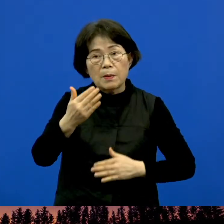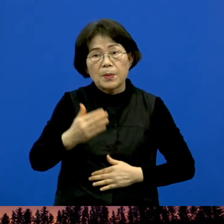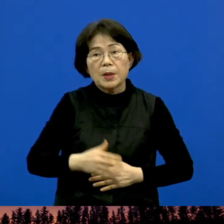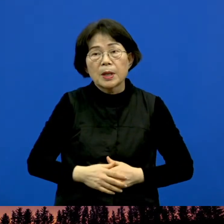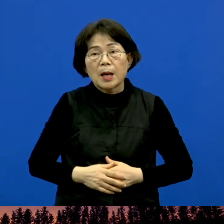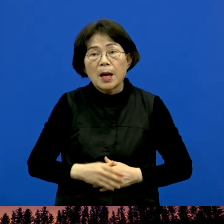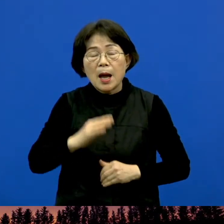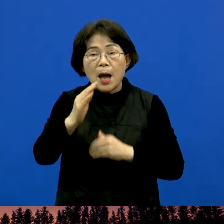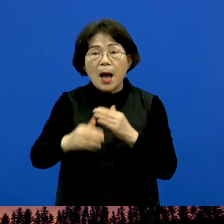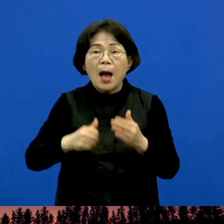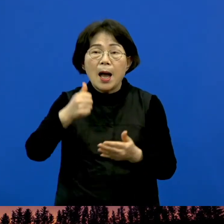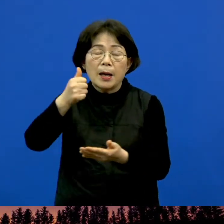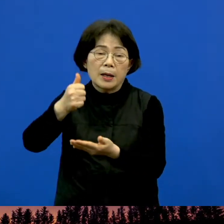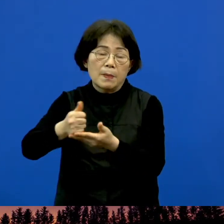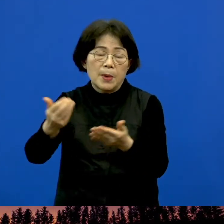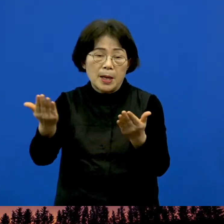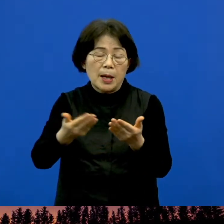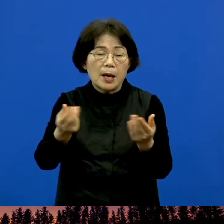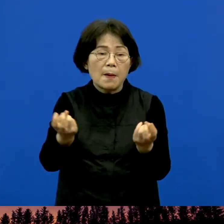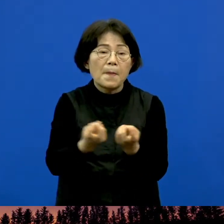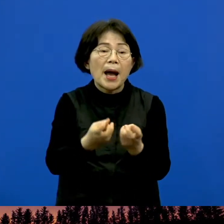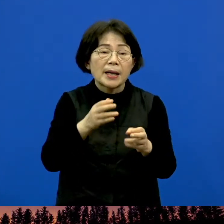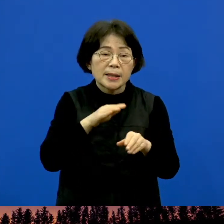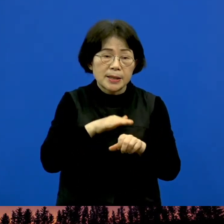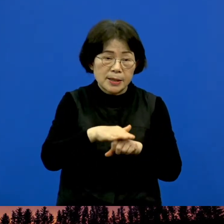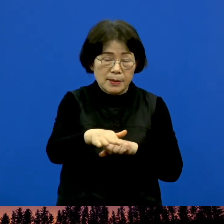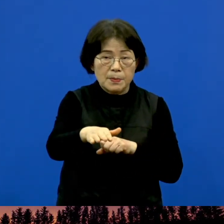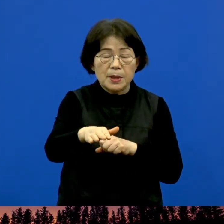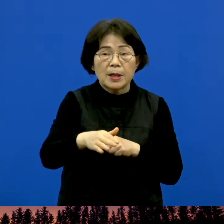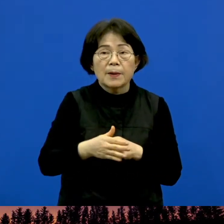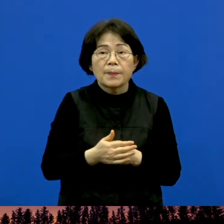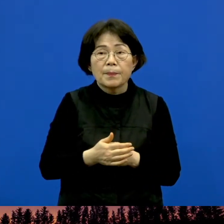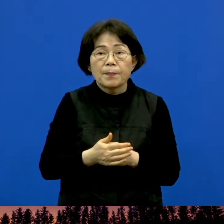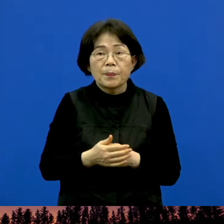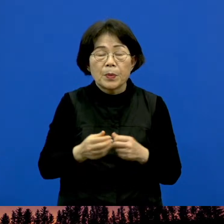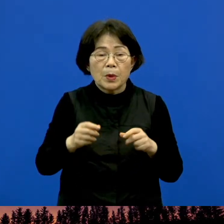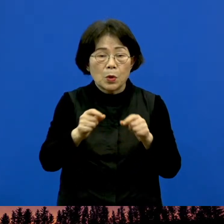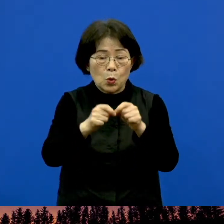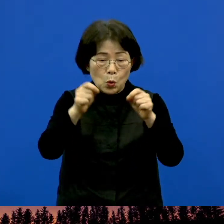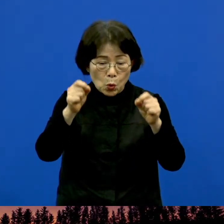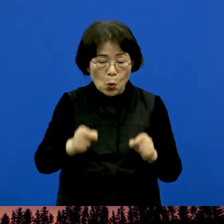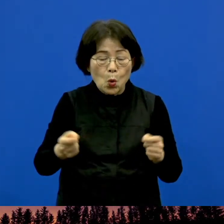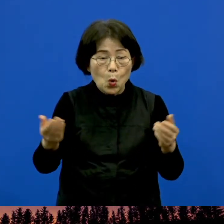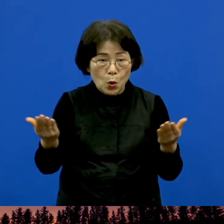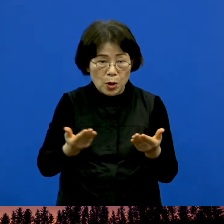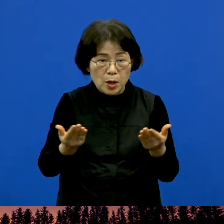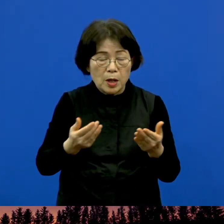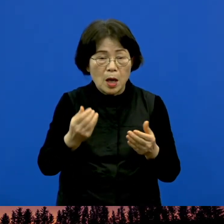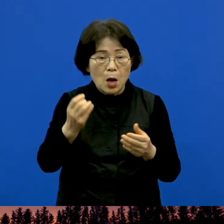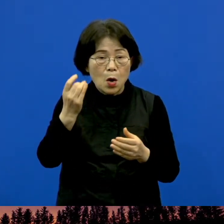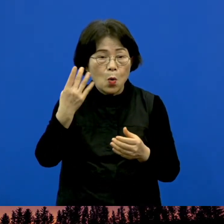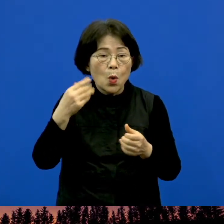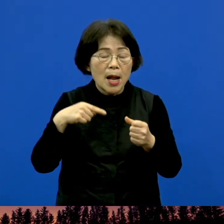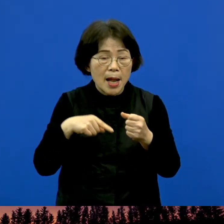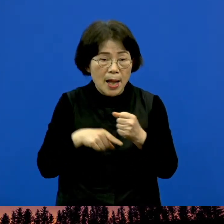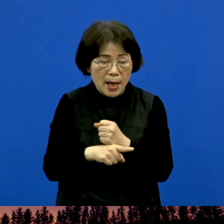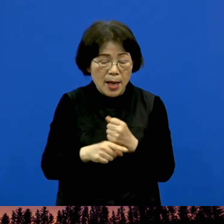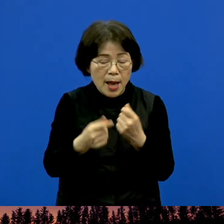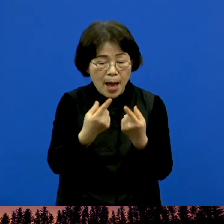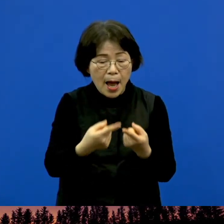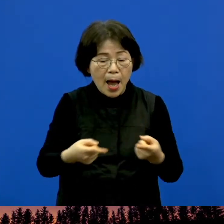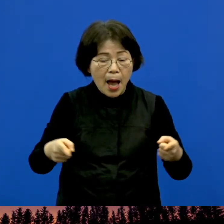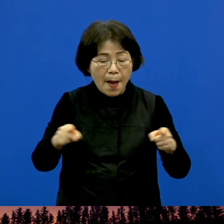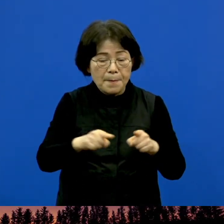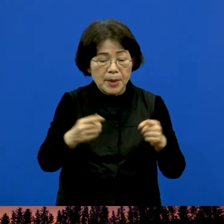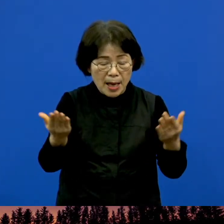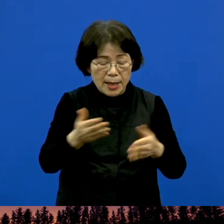그래서 하나님의 일하는 방식 가운데 하나가 이건 거예요. 이게 동력의 원리입니다. 동력. 함께 하는 거. 함께 일을